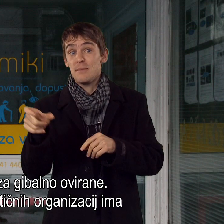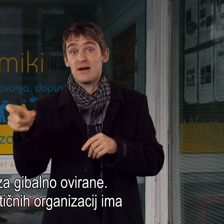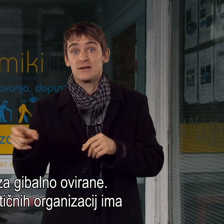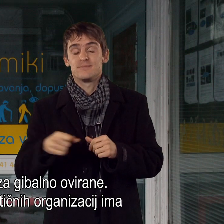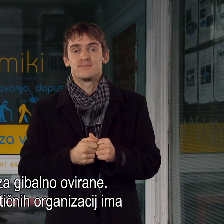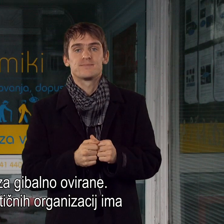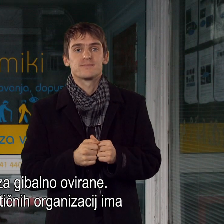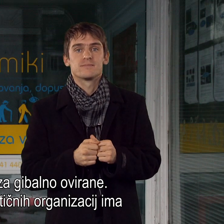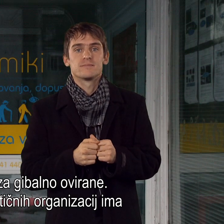osebah.